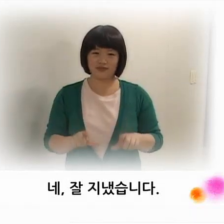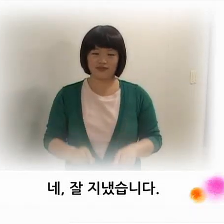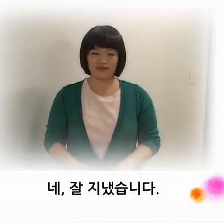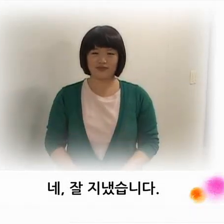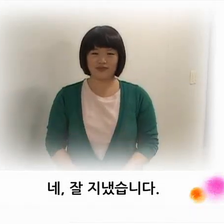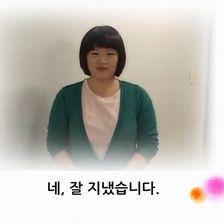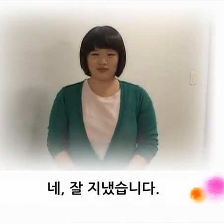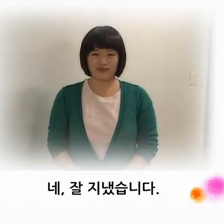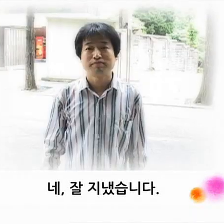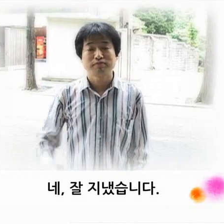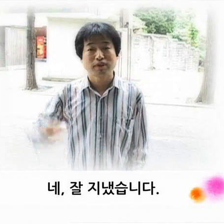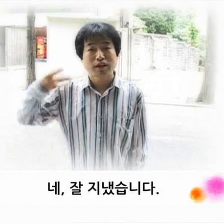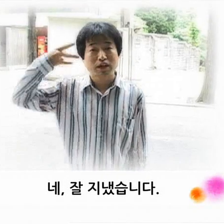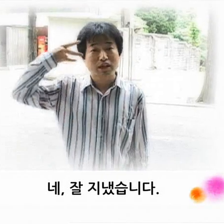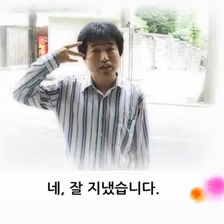예 잘 지냈습니다